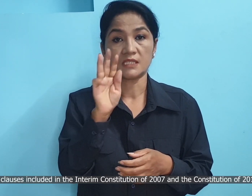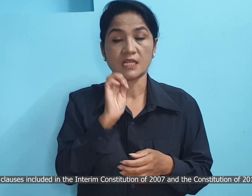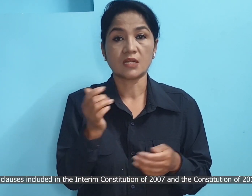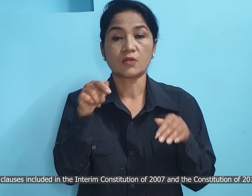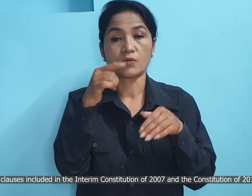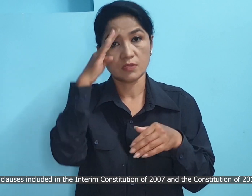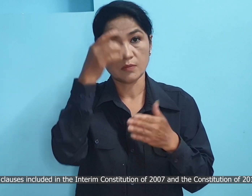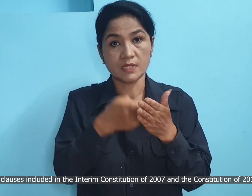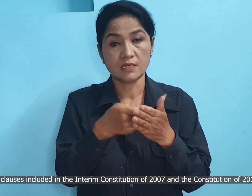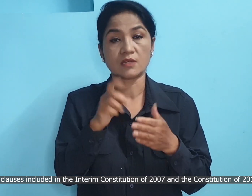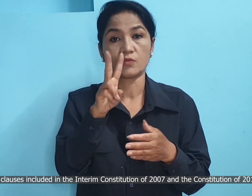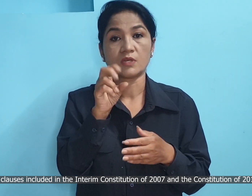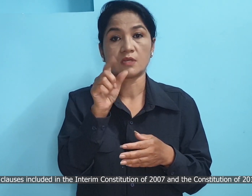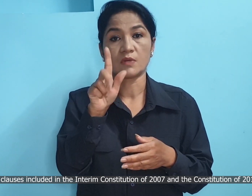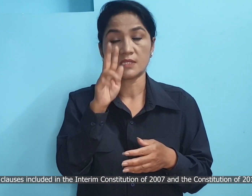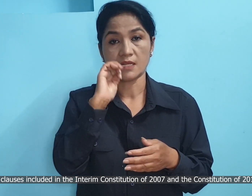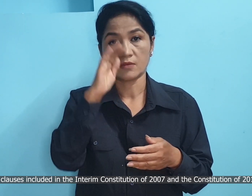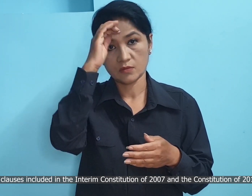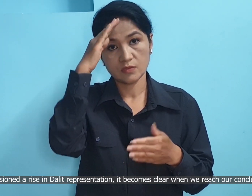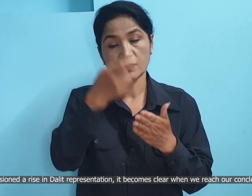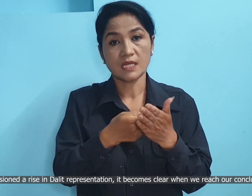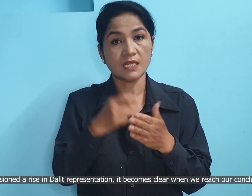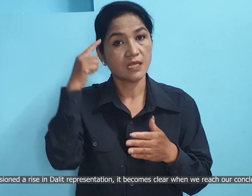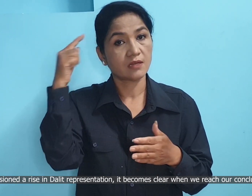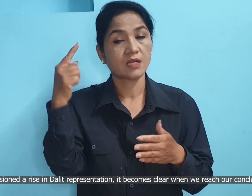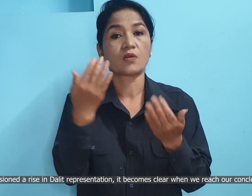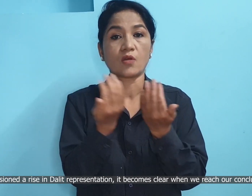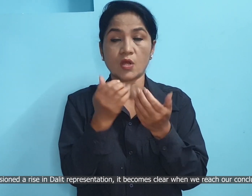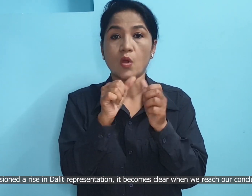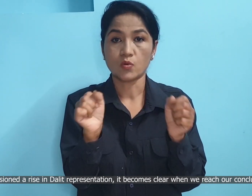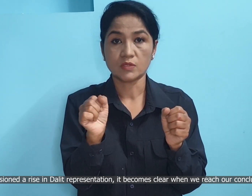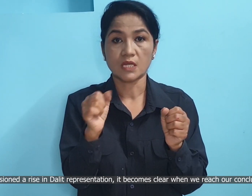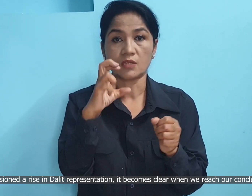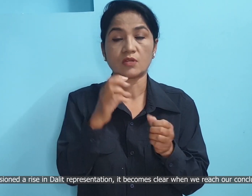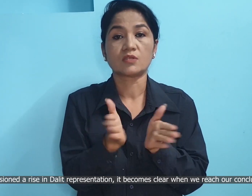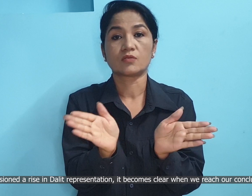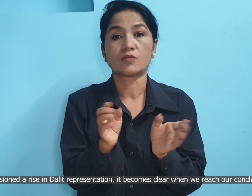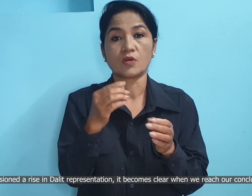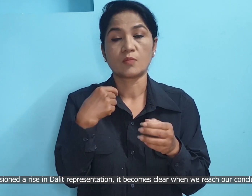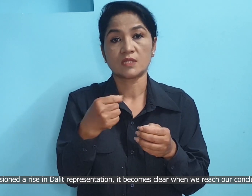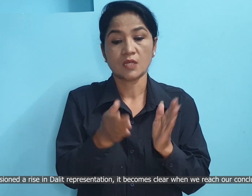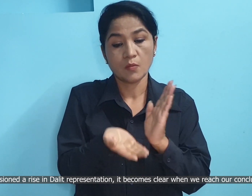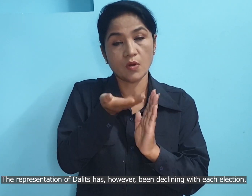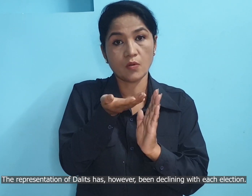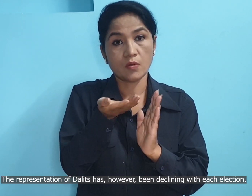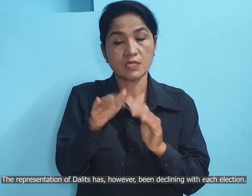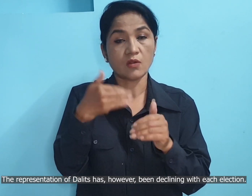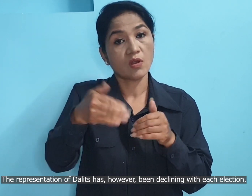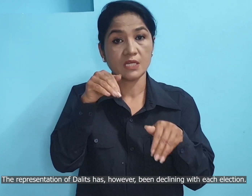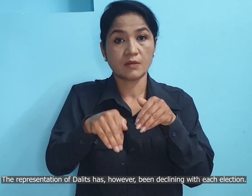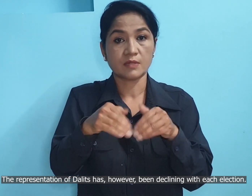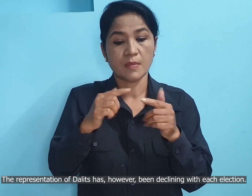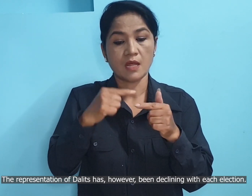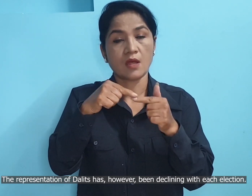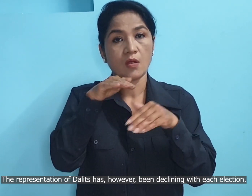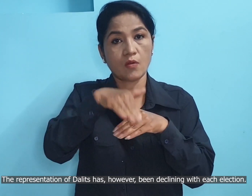भन्नुपर्दा 2063को अन्तरिम संविधान र 2072को संविधानले परिकल्पना गरेअनुसार दलितको प्रतिनिधित्व